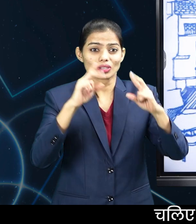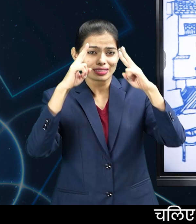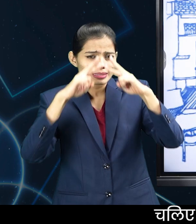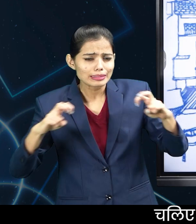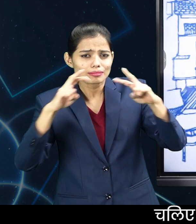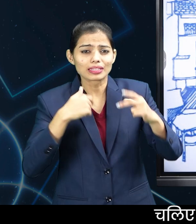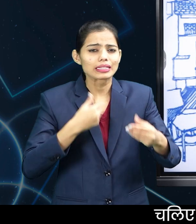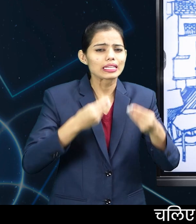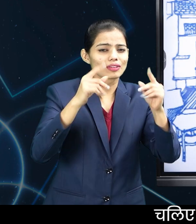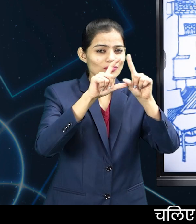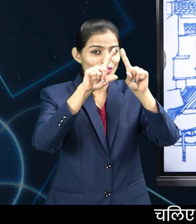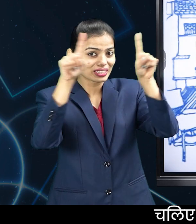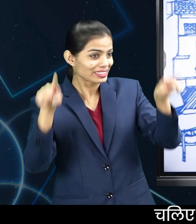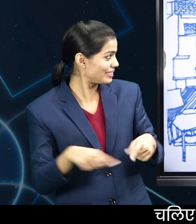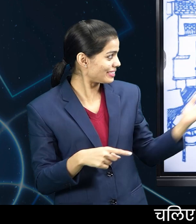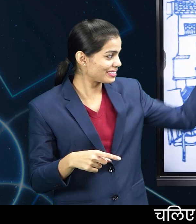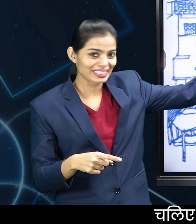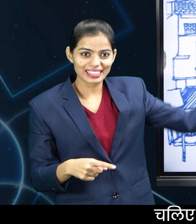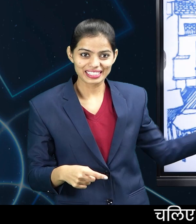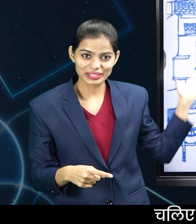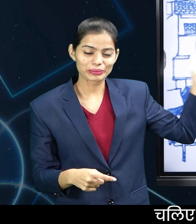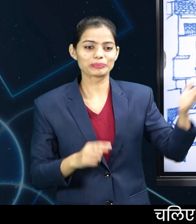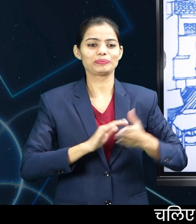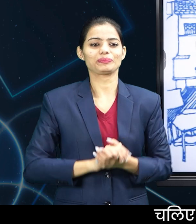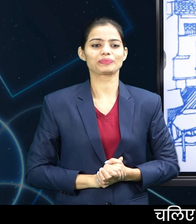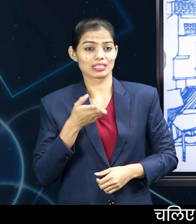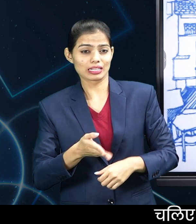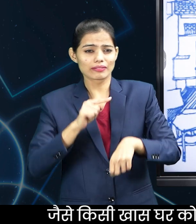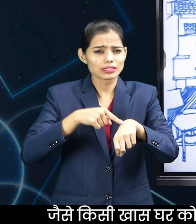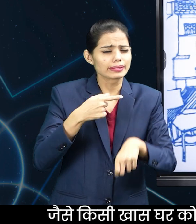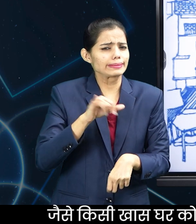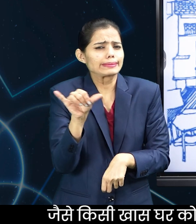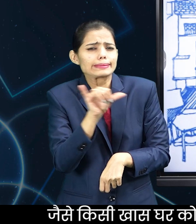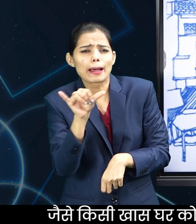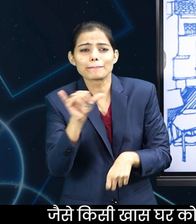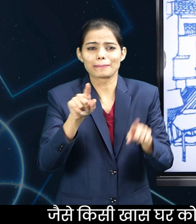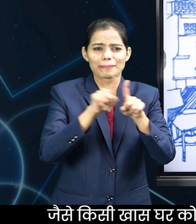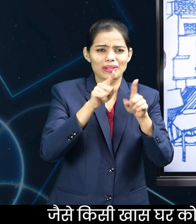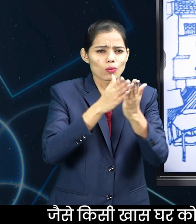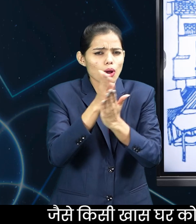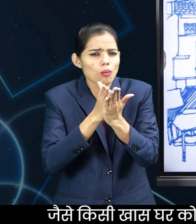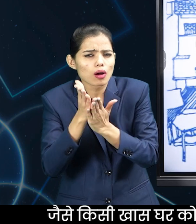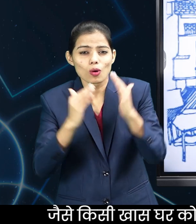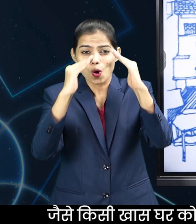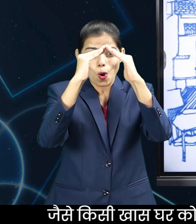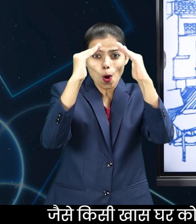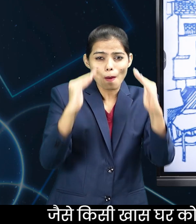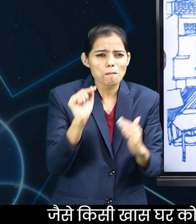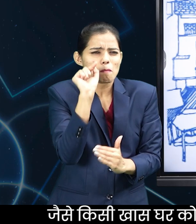चलिए दिए गए चित्र का विश्लेषण करते हैं। जैसे कि खास घर को इंगित करना है,